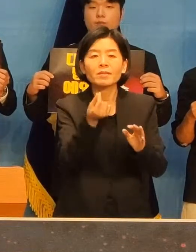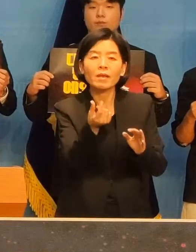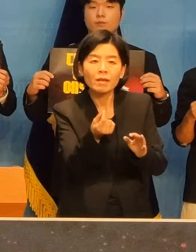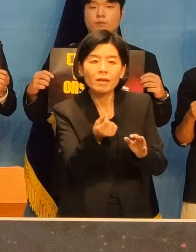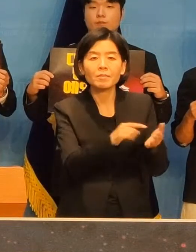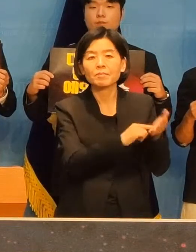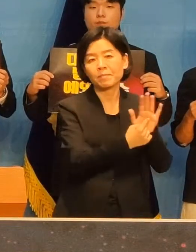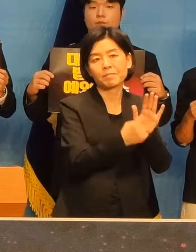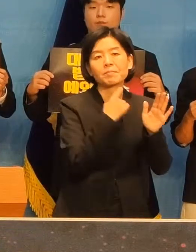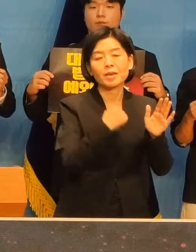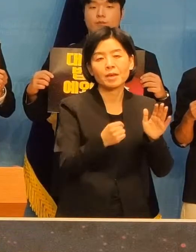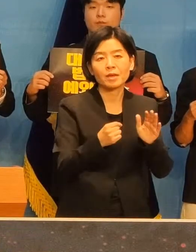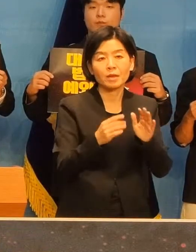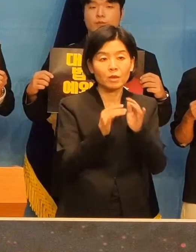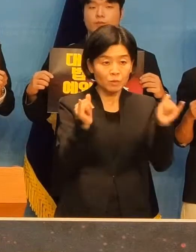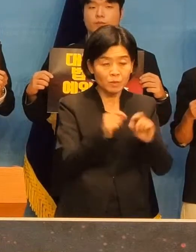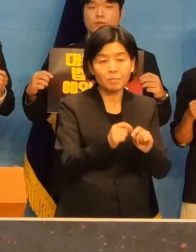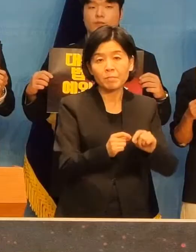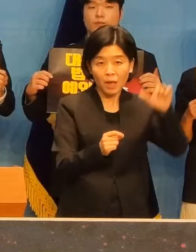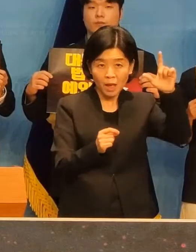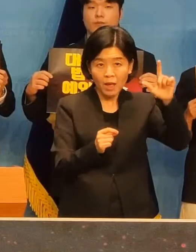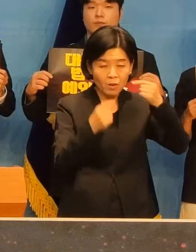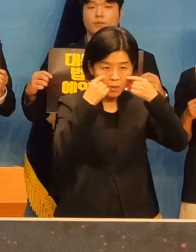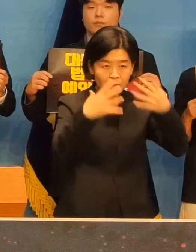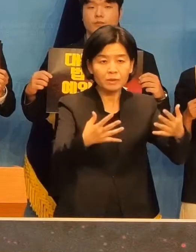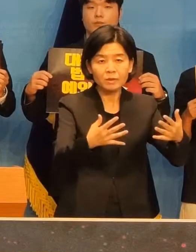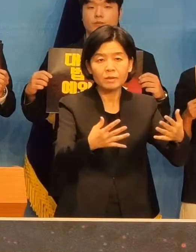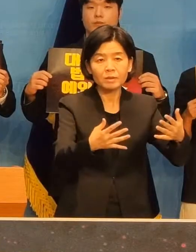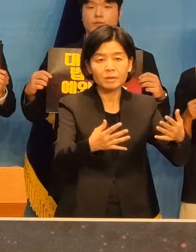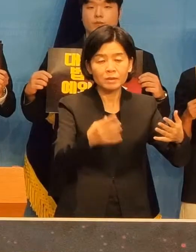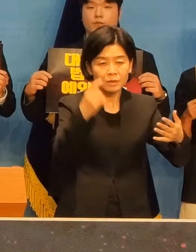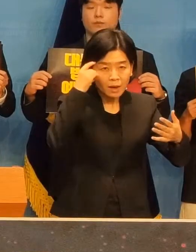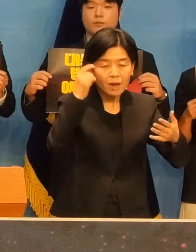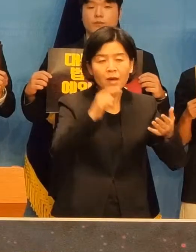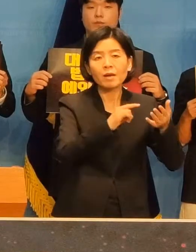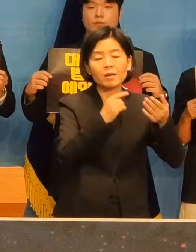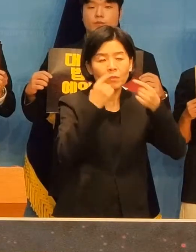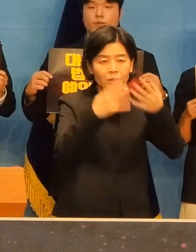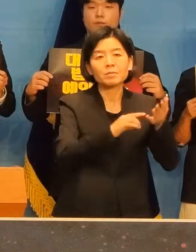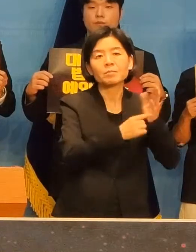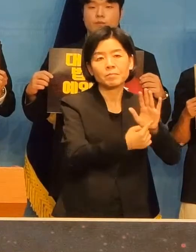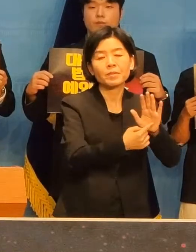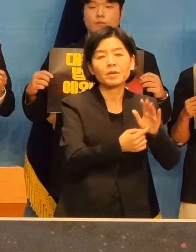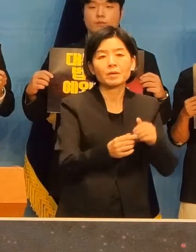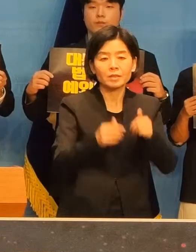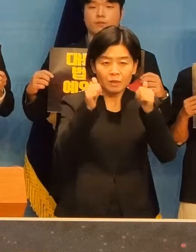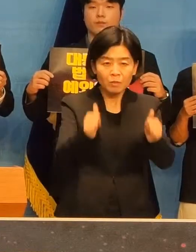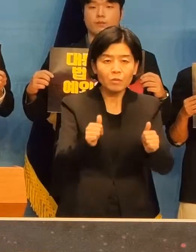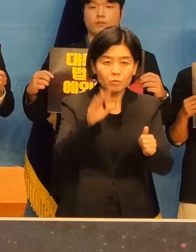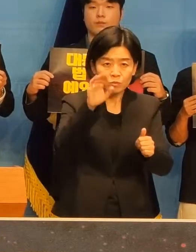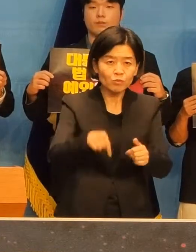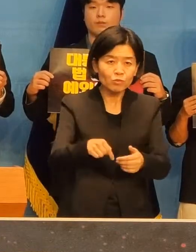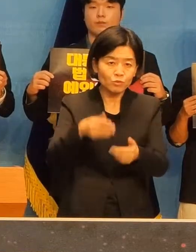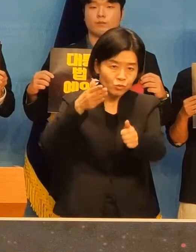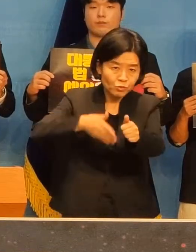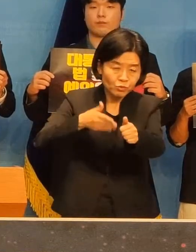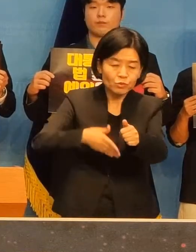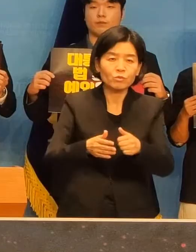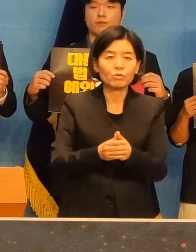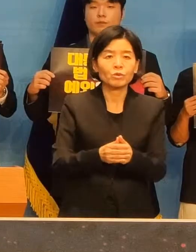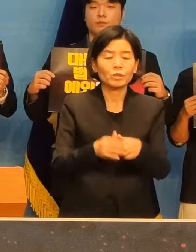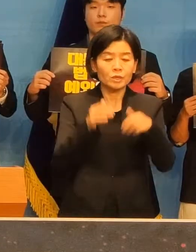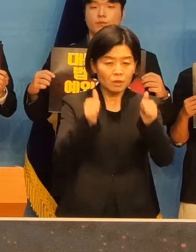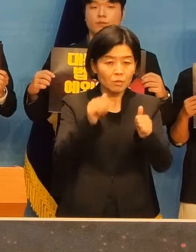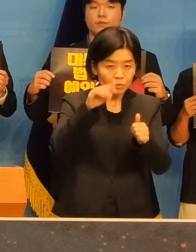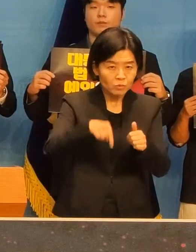이는 국민 다수의 명확한 의사입니다. 다시 한번 사법부에 강력히 요청합니다.